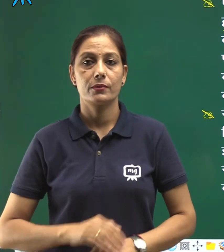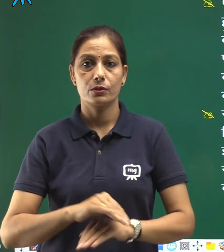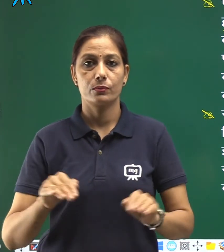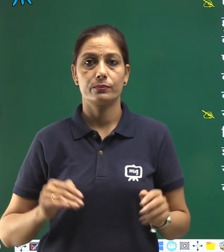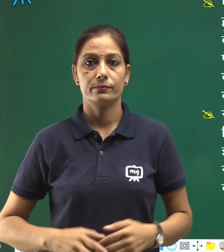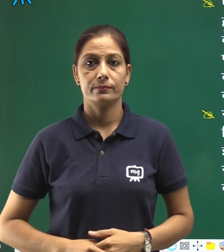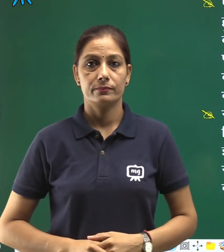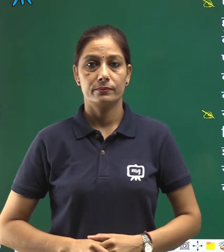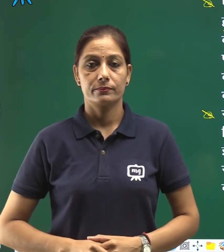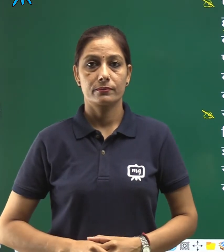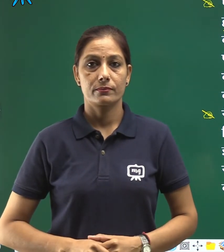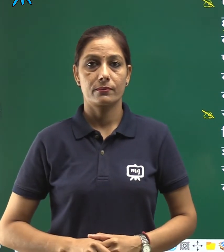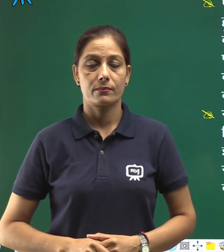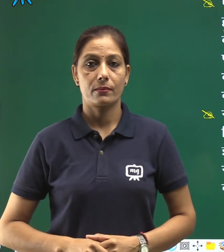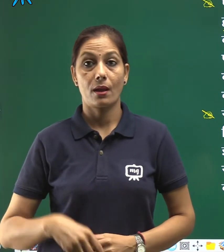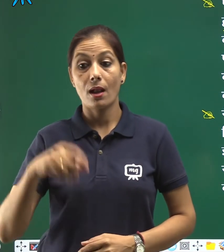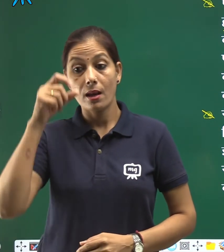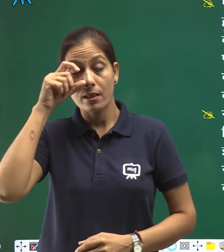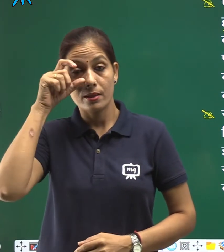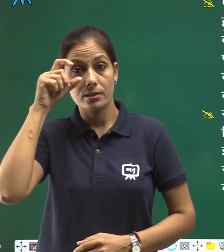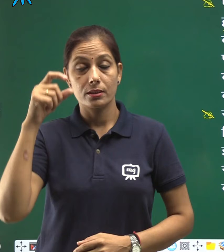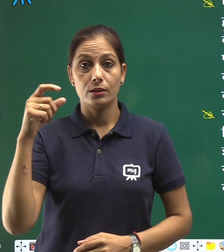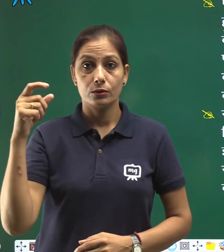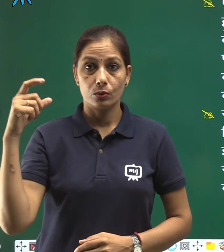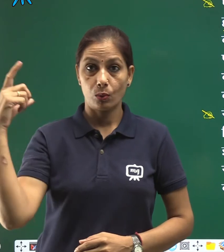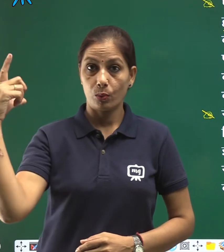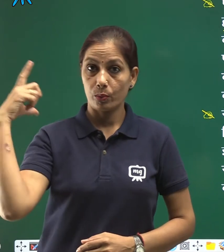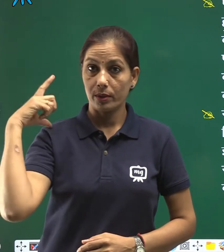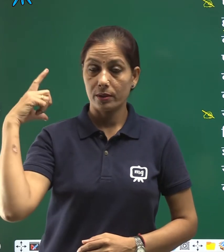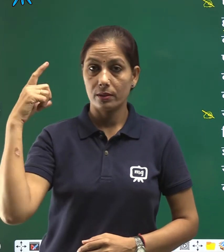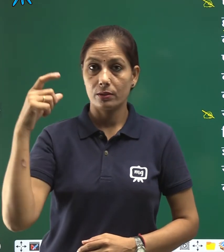बच्चों, नेताजी की मूर्ति